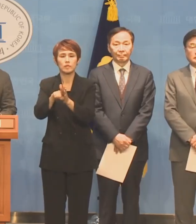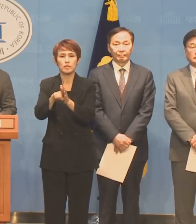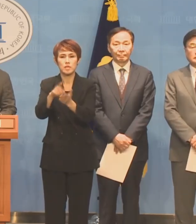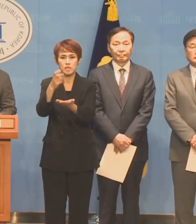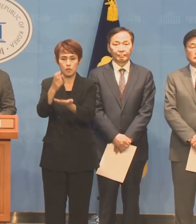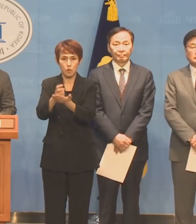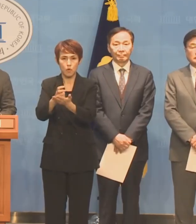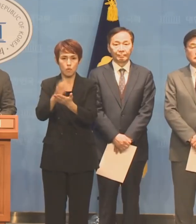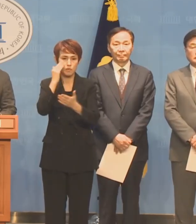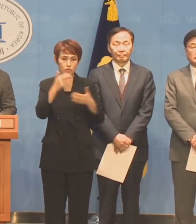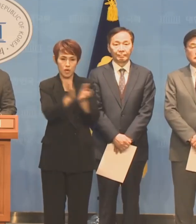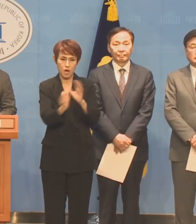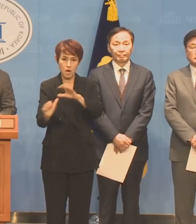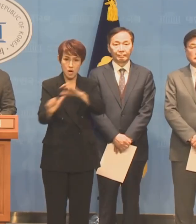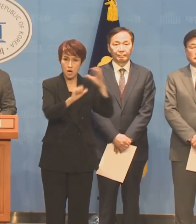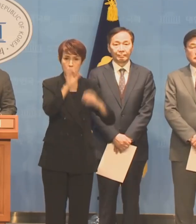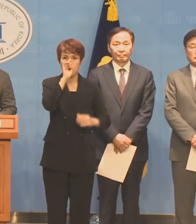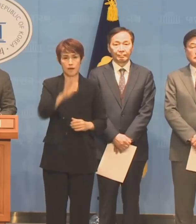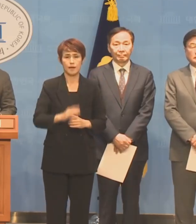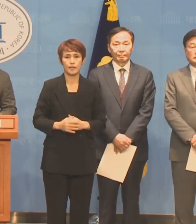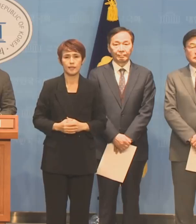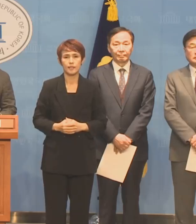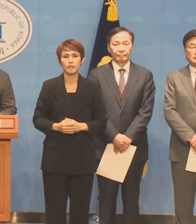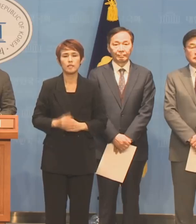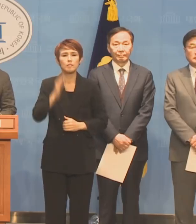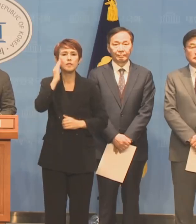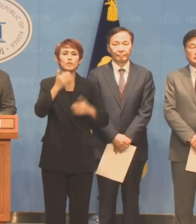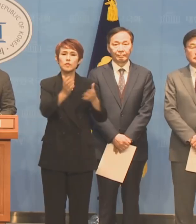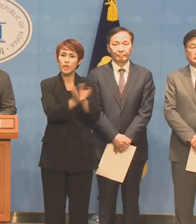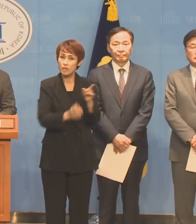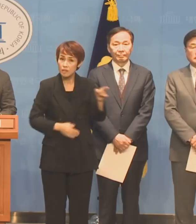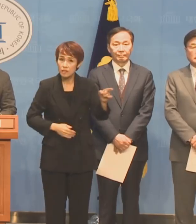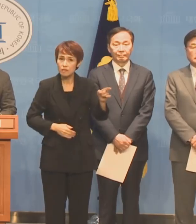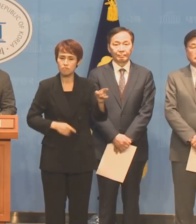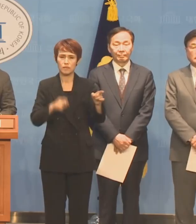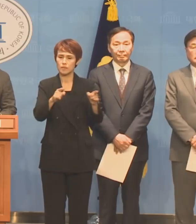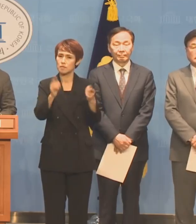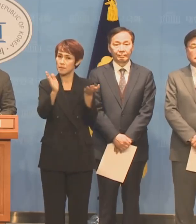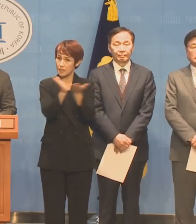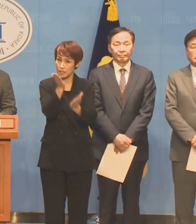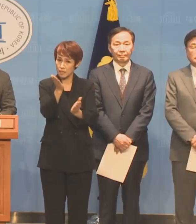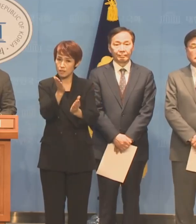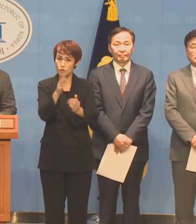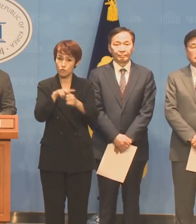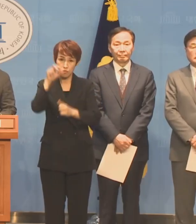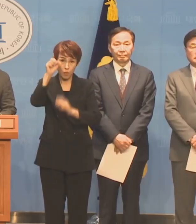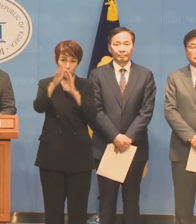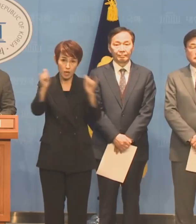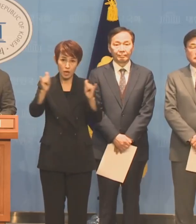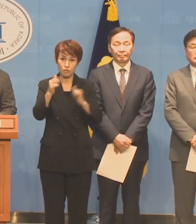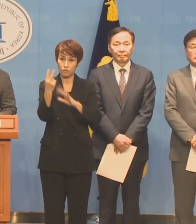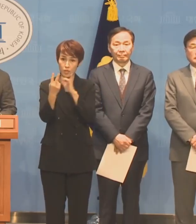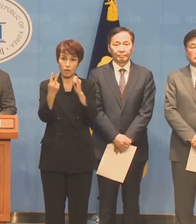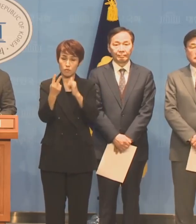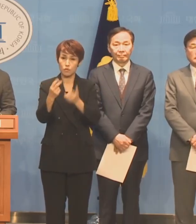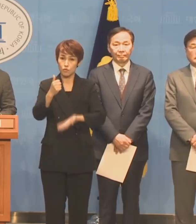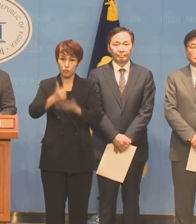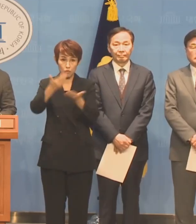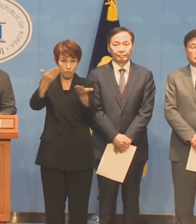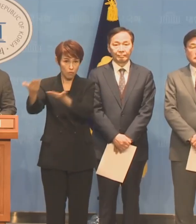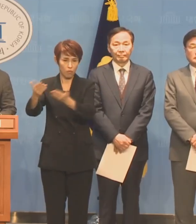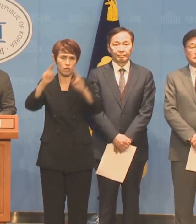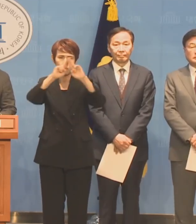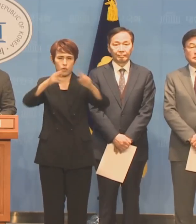기관으로 악용해서는 안 됩니다. 민주당은 부적격 후보자에 대한 추천을 즉각 철회하고 이들에